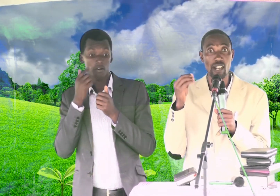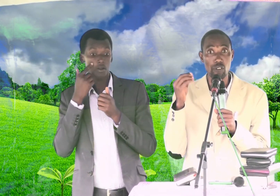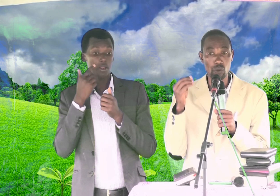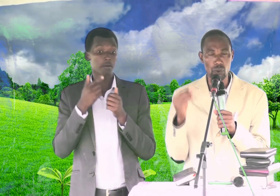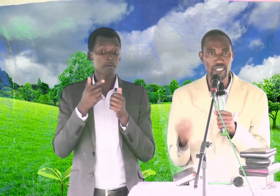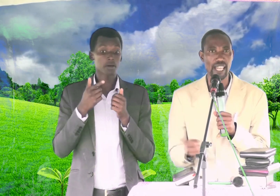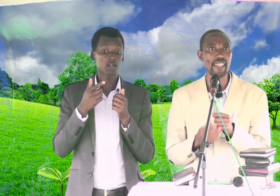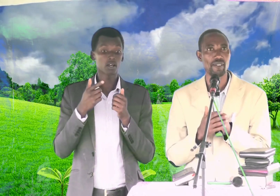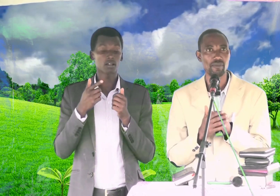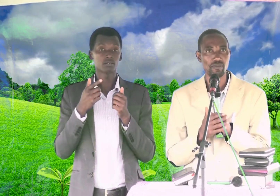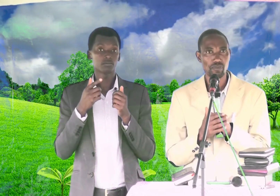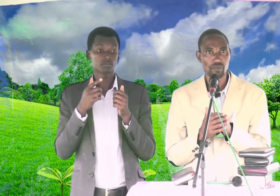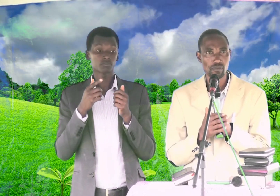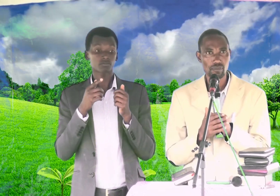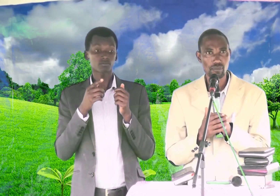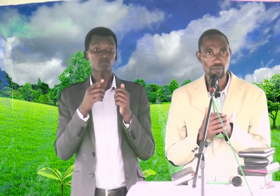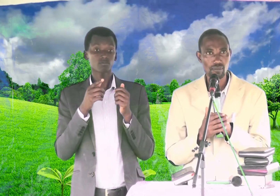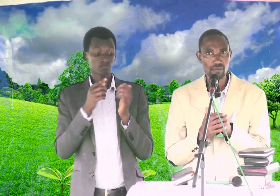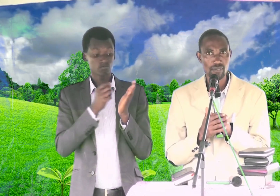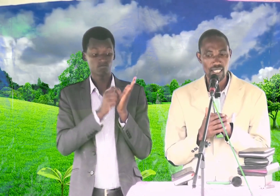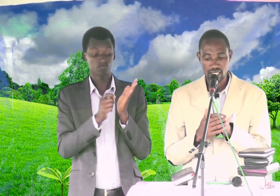ahubwo ziravuguruzanya.